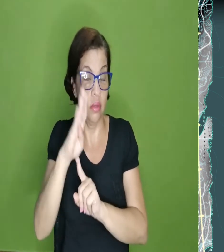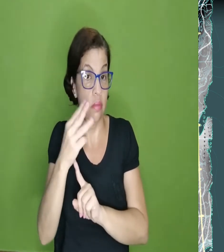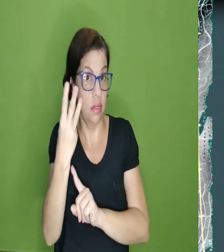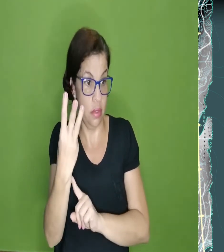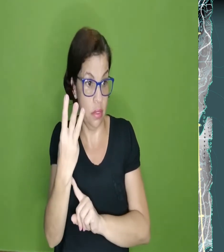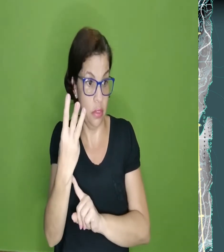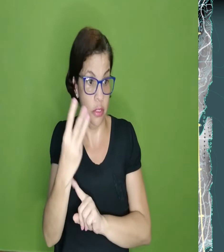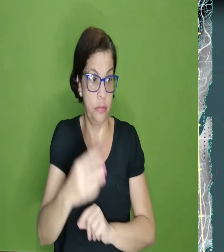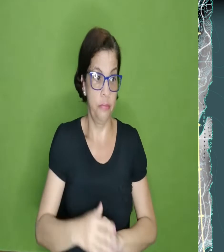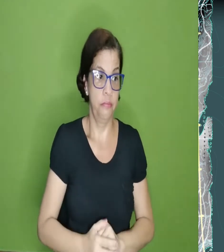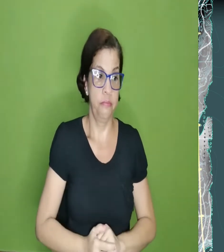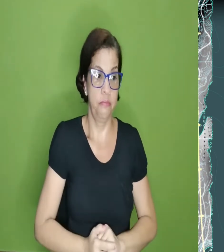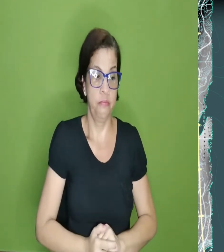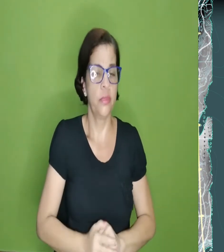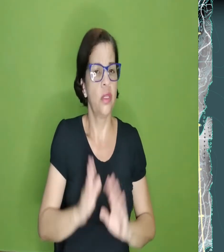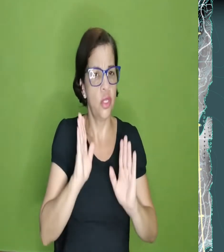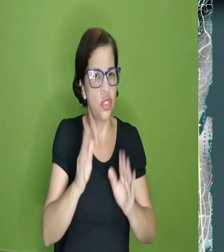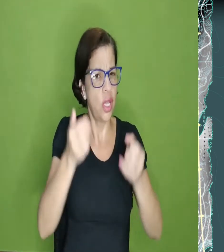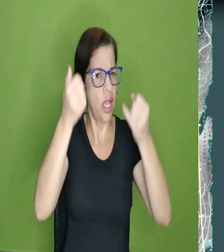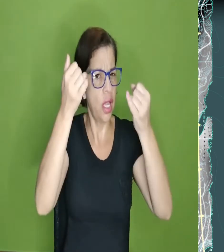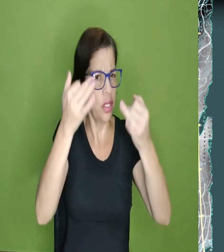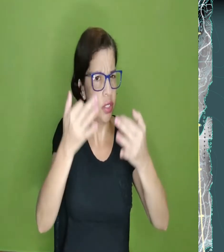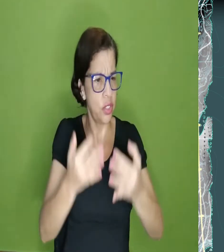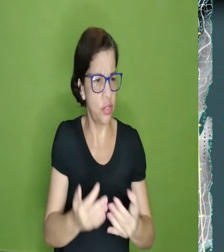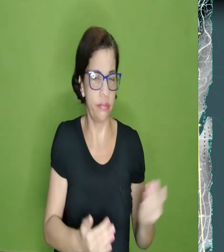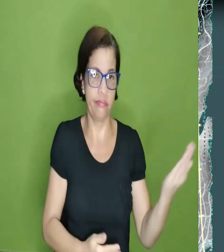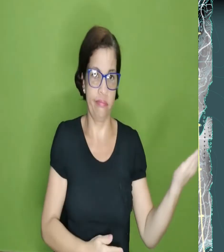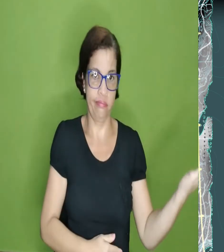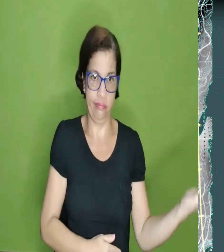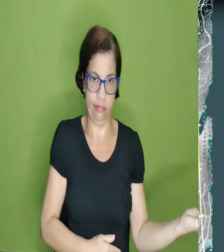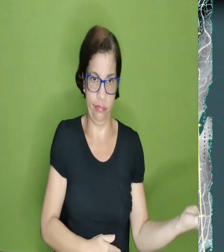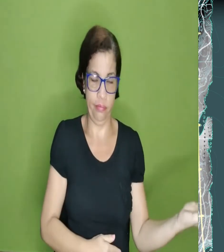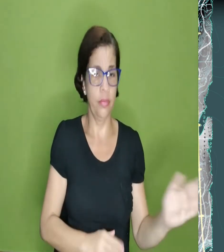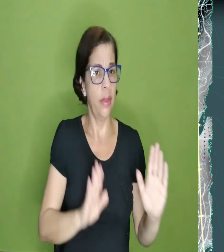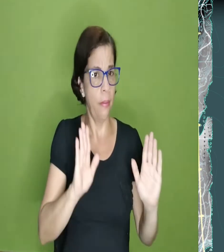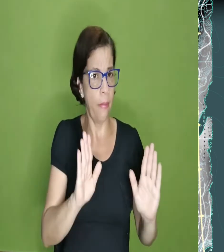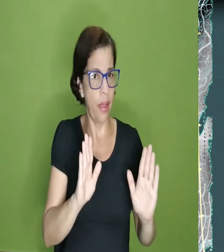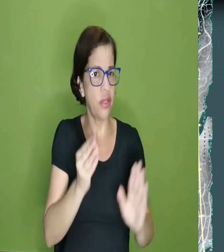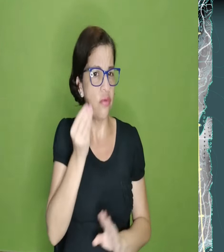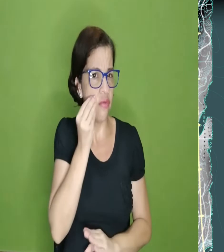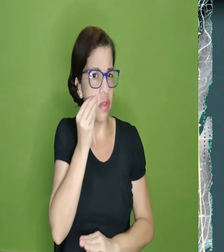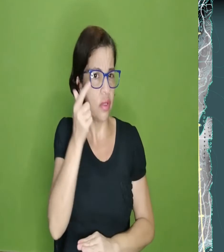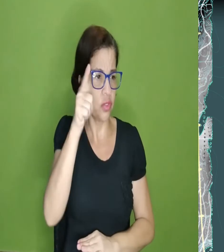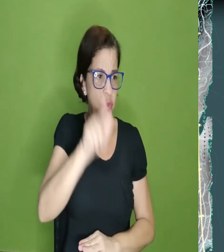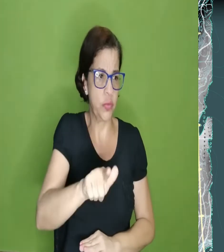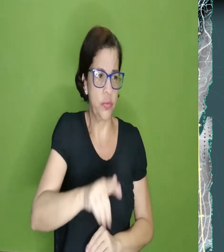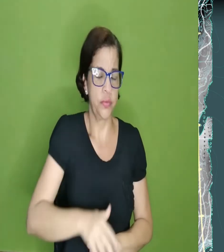e beta 3. Nós já falamos sobre os receptores pré-sinápticos, mas vamos